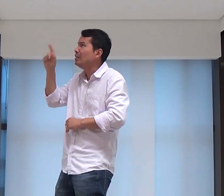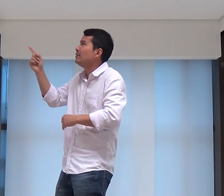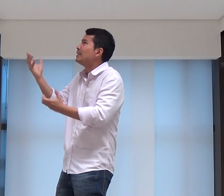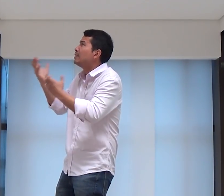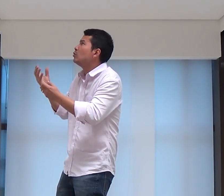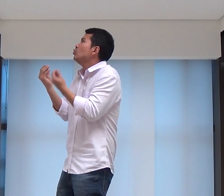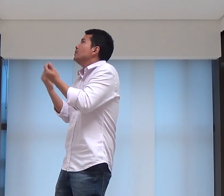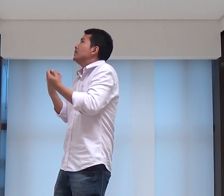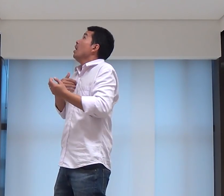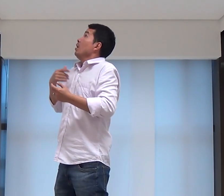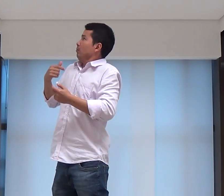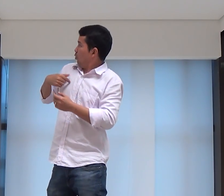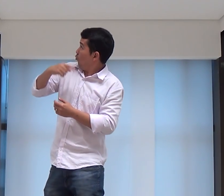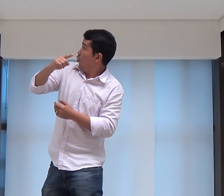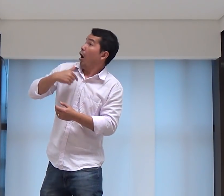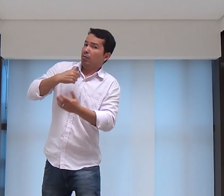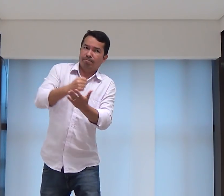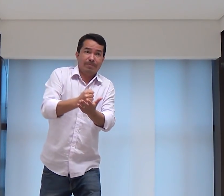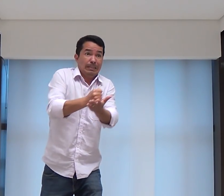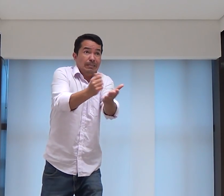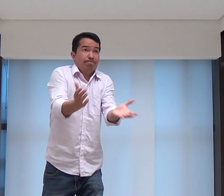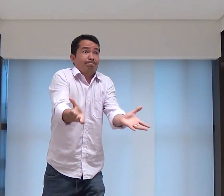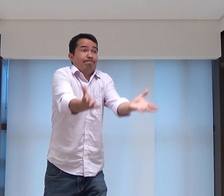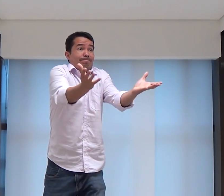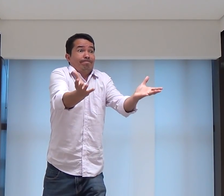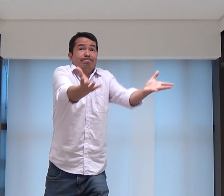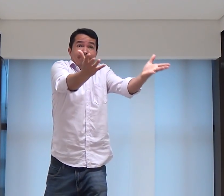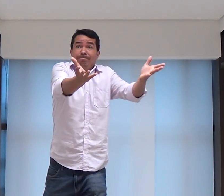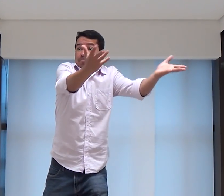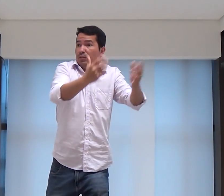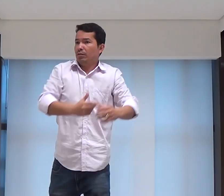conhecer um pouquinho mais a natureza de Deus e entender o que Ele quer para a sua vida.